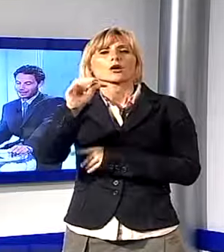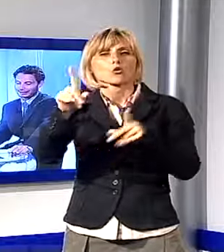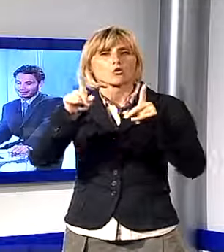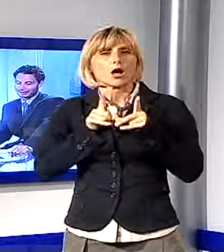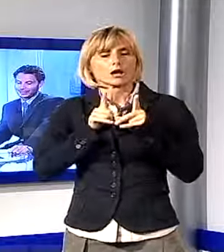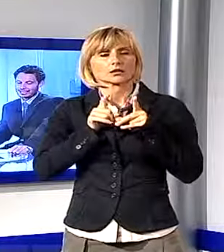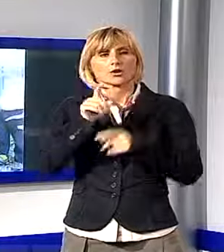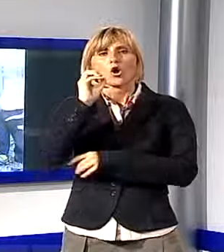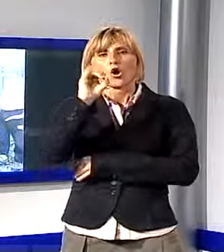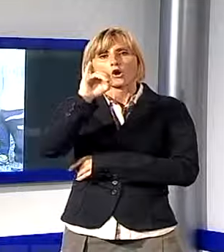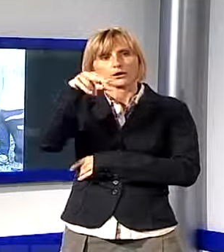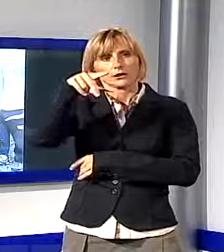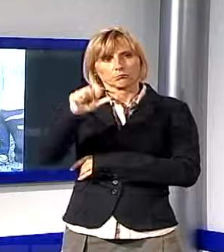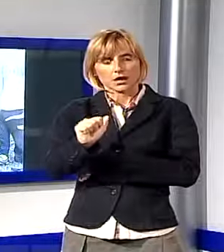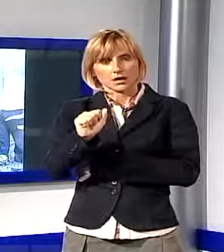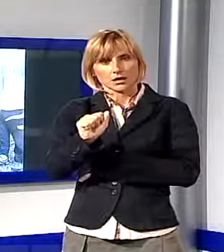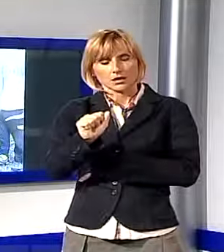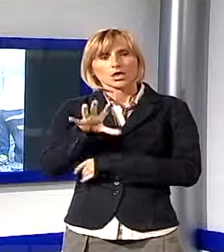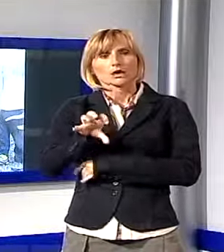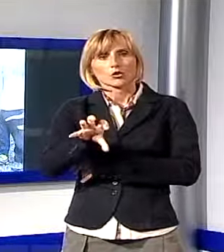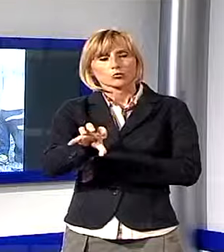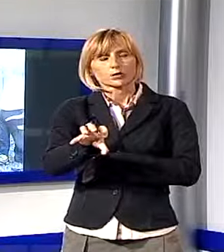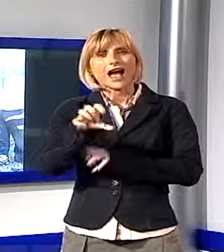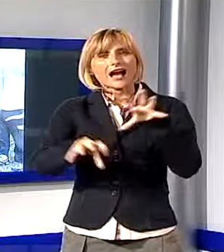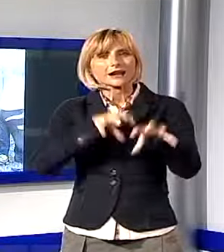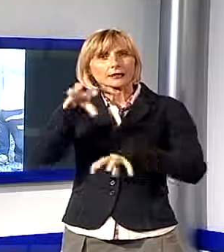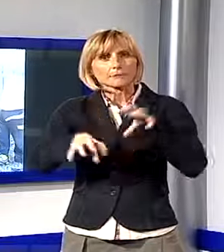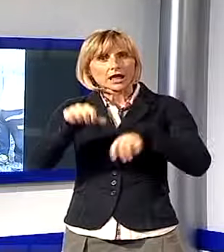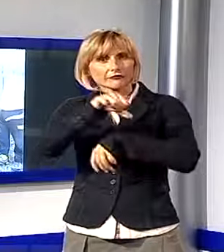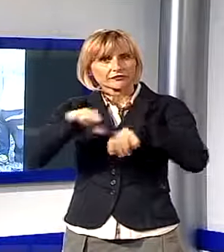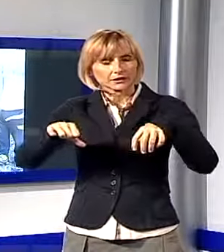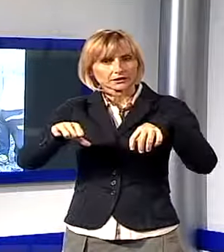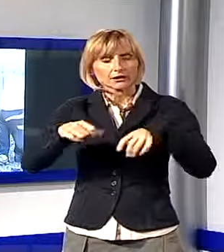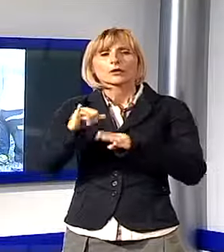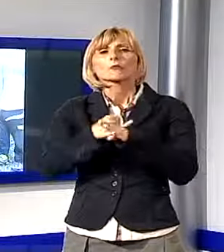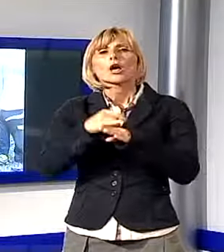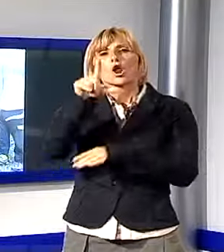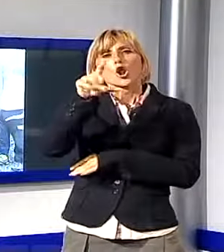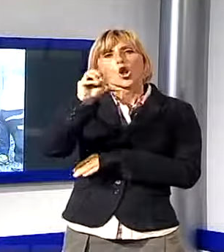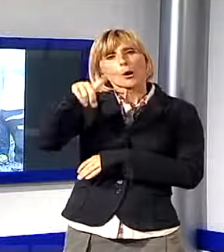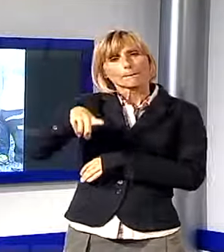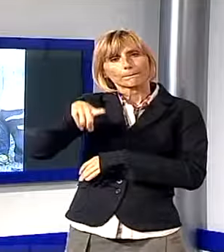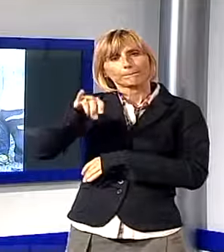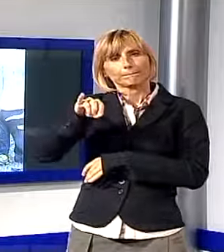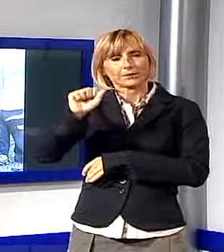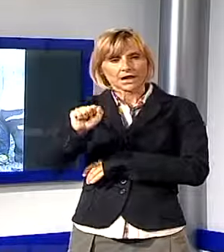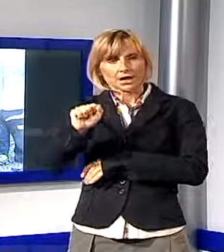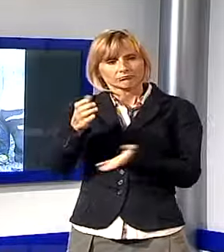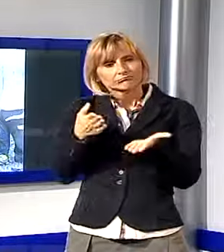recuperato degli animali selvatici feriti. In particolare a Loppia, frazione di Barga, è stato soccorso un capriolo. A